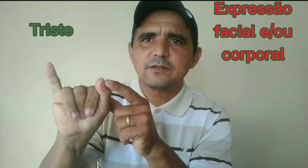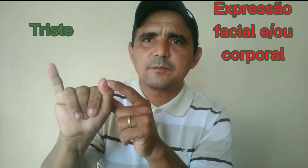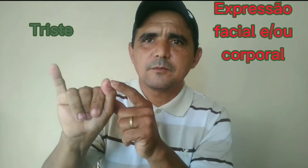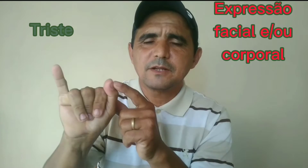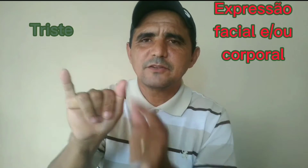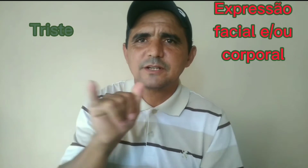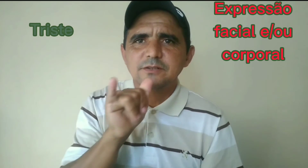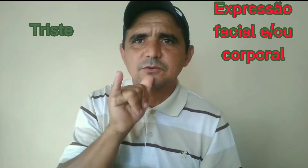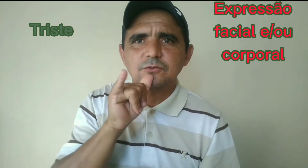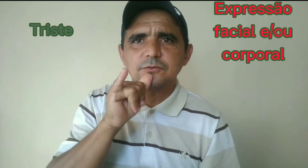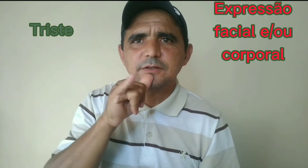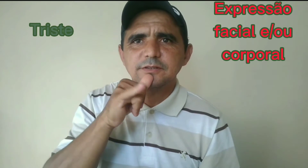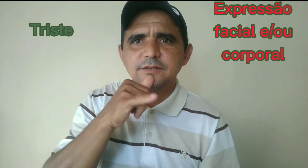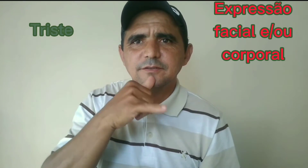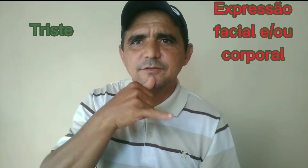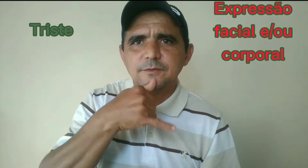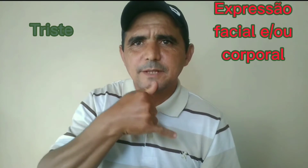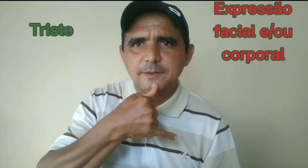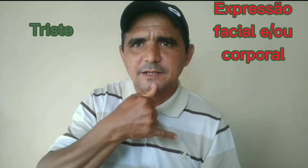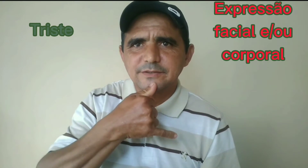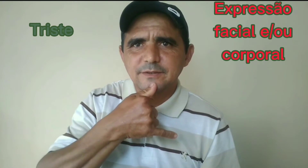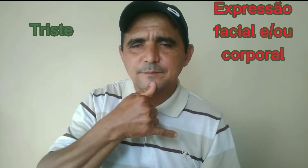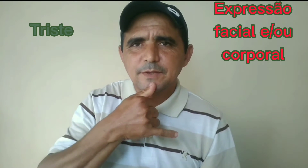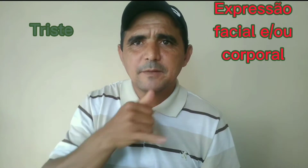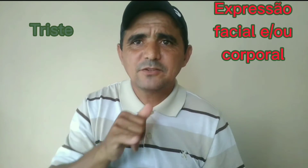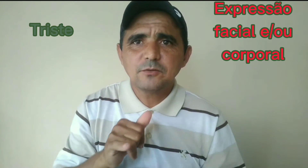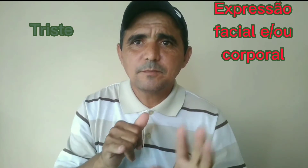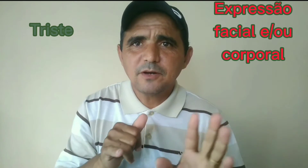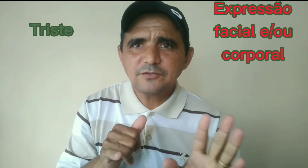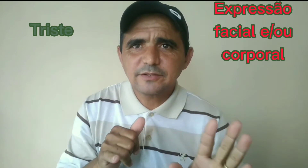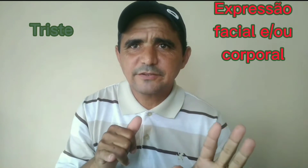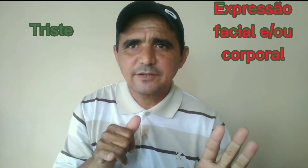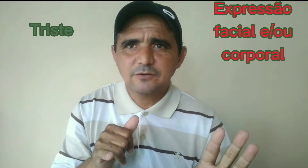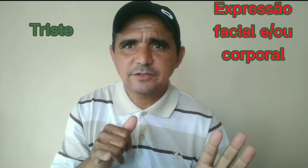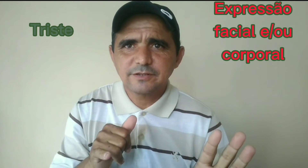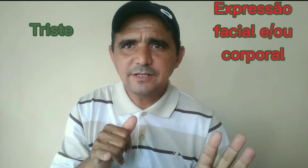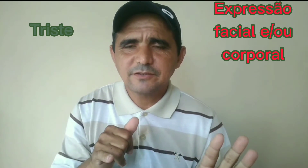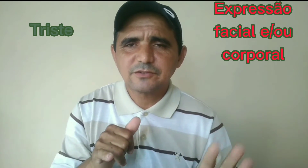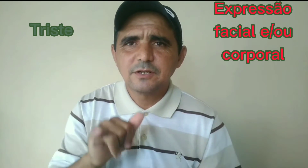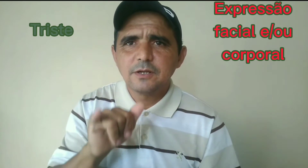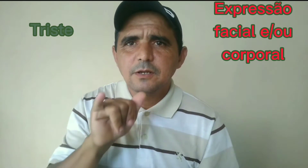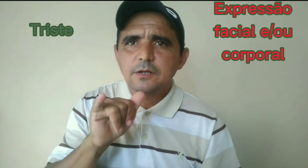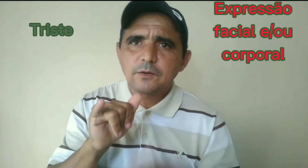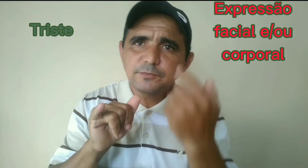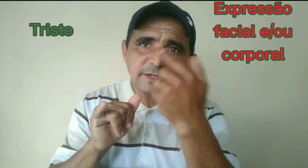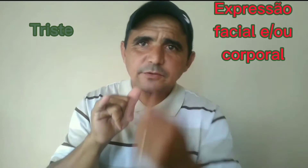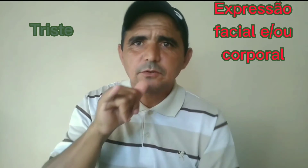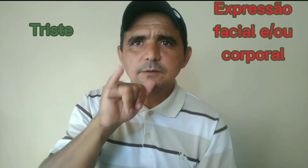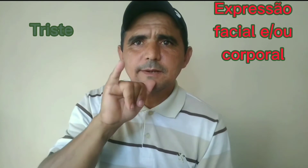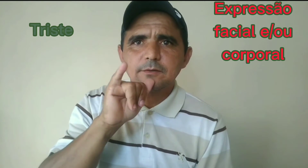dedo um pouco mais fechado, encostou no queixo e virou para baixo. Mas eu não posso fazer sinal de triste com expressão